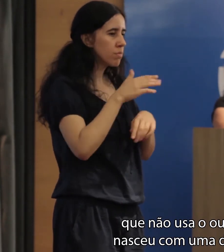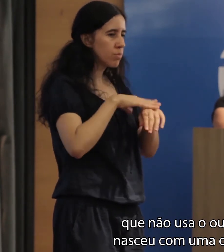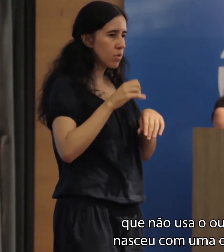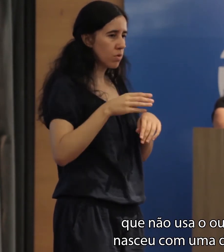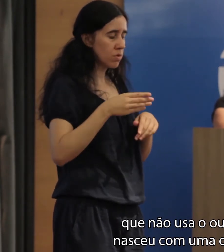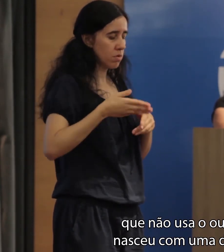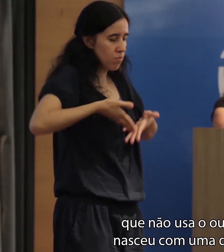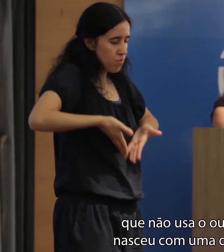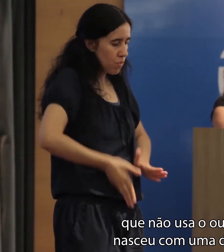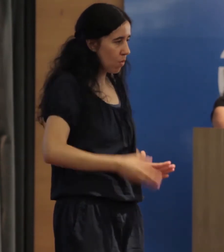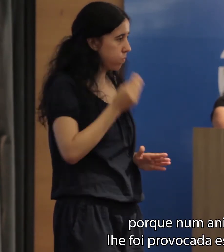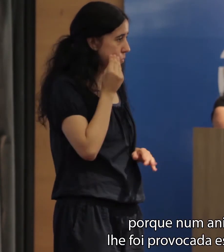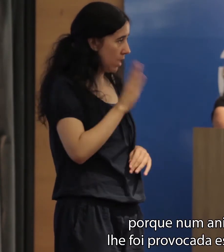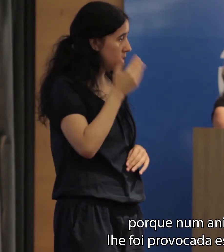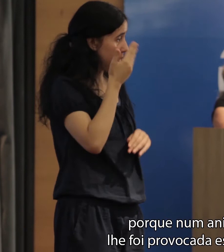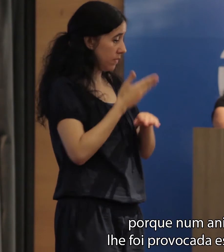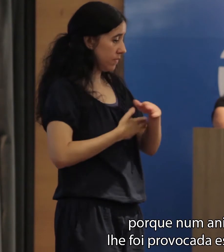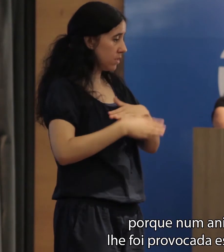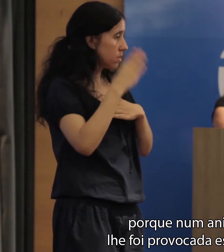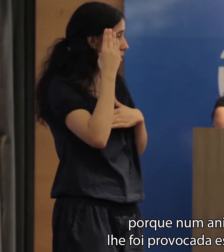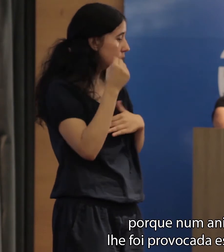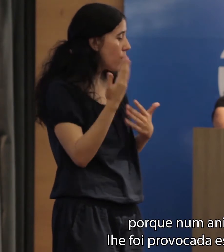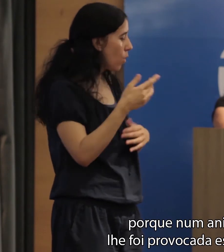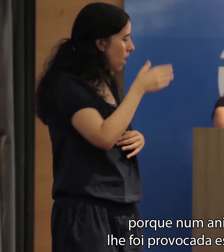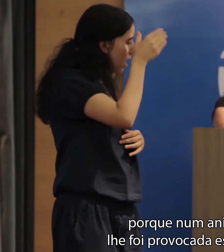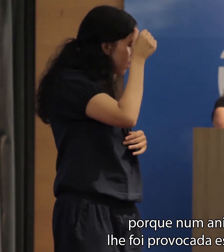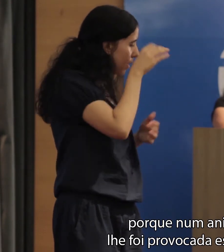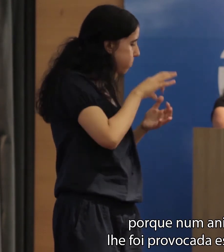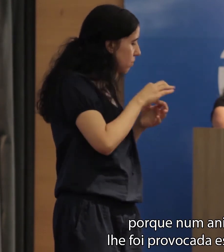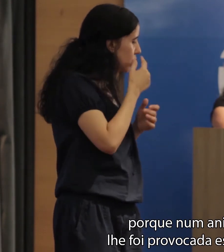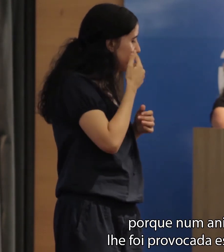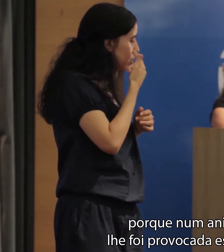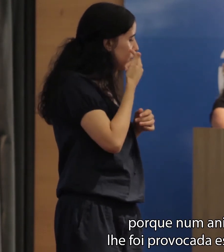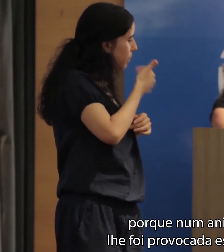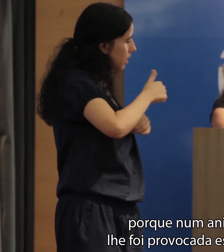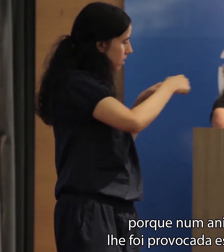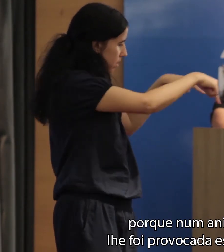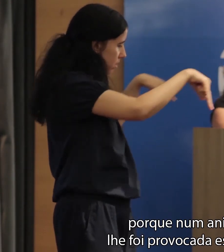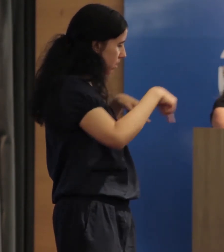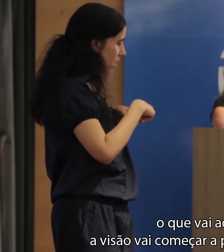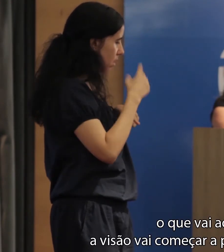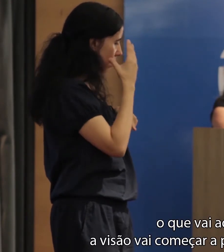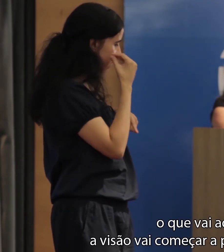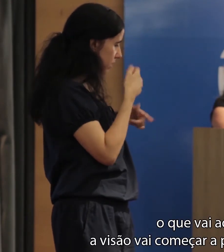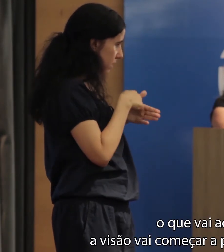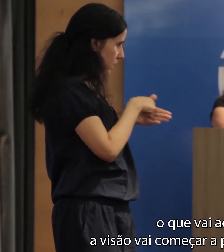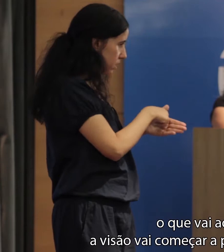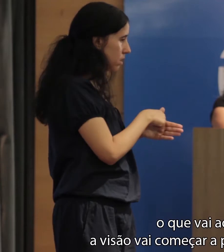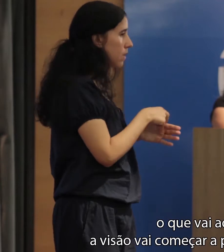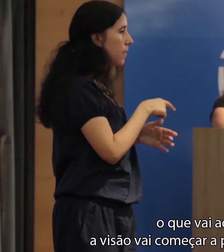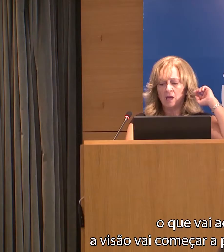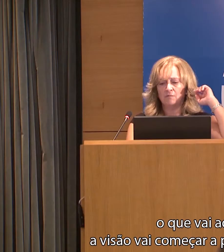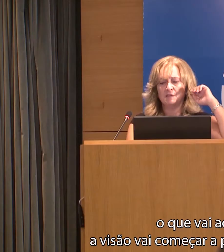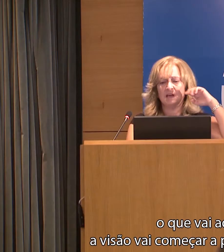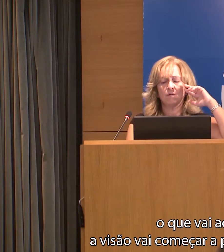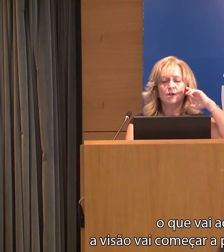com uma deficiência auditiva ou porque num animal de experiência lhe foi provocada essa deficiência auditiva, o que vai acontecer